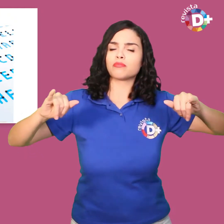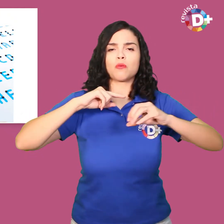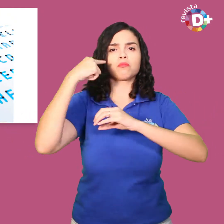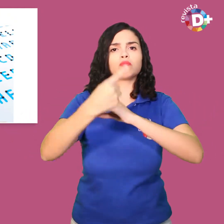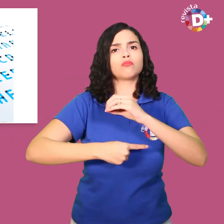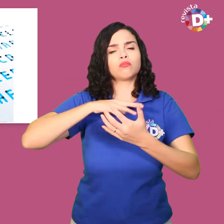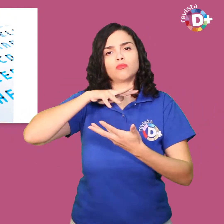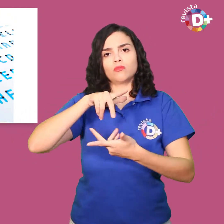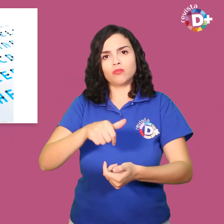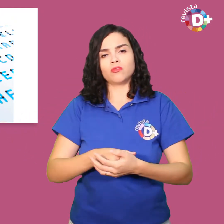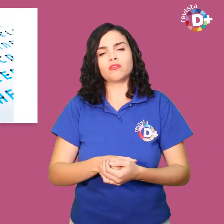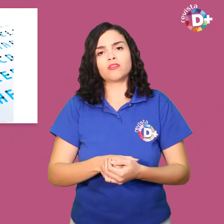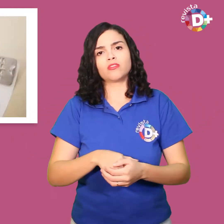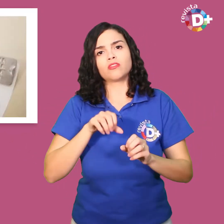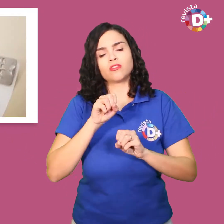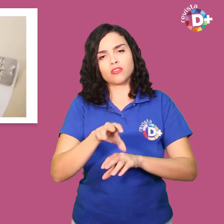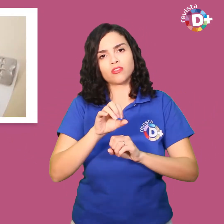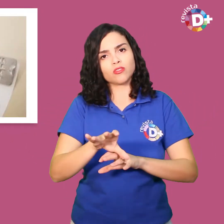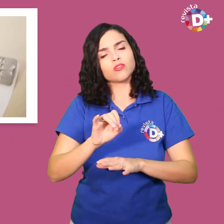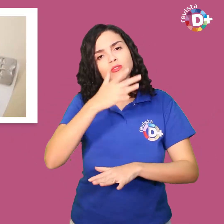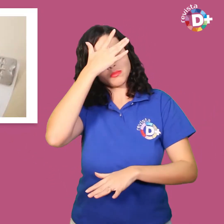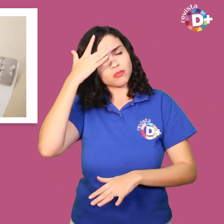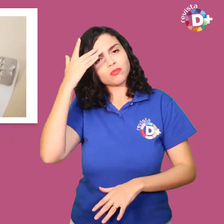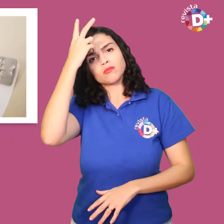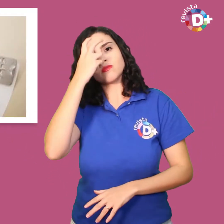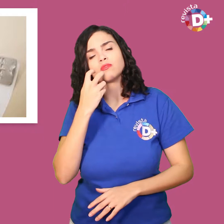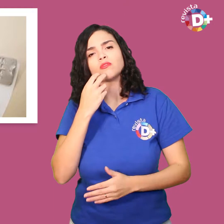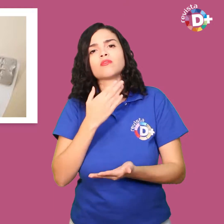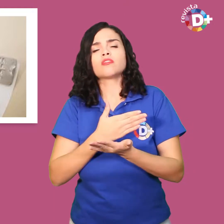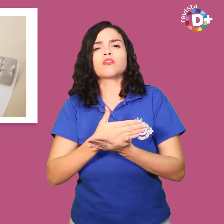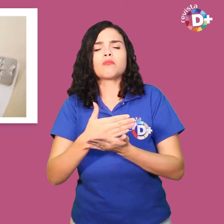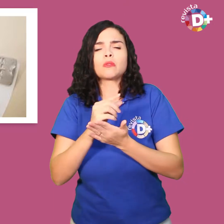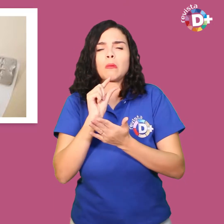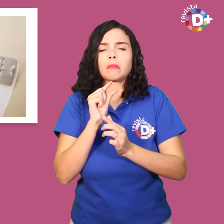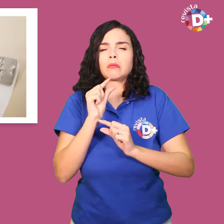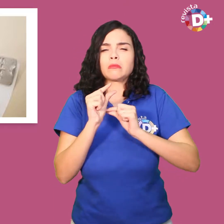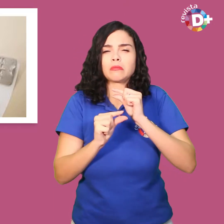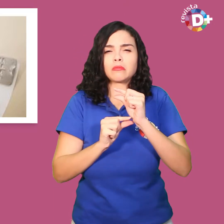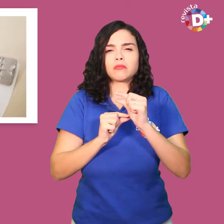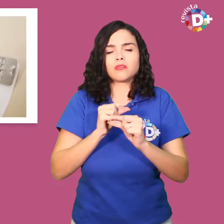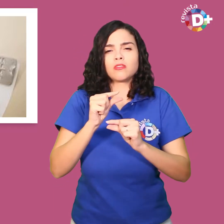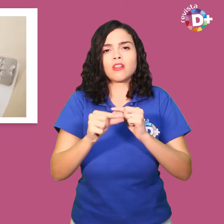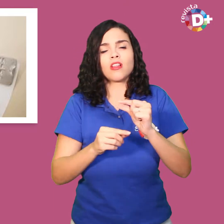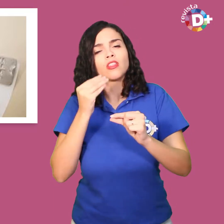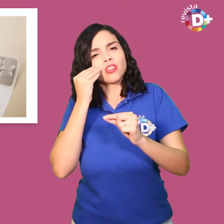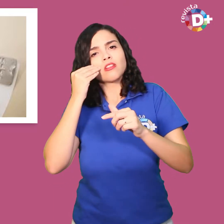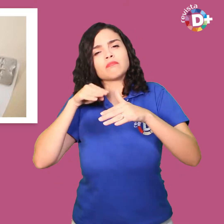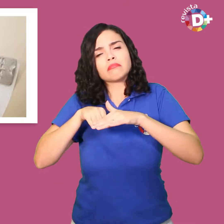mundo. A educação das pessoas com deficiência visual no Brasil surgiu de forma tímida, numa tentativa de